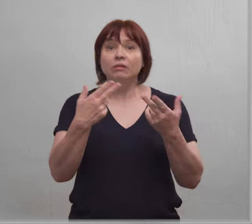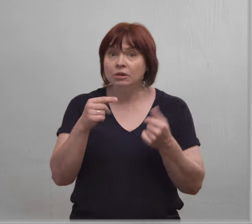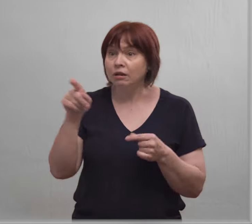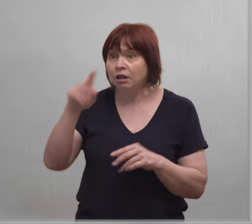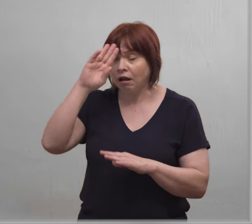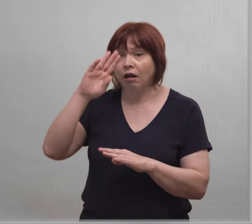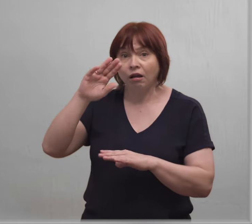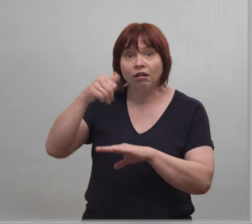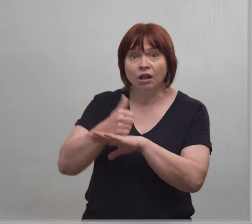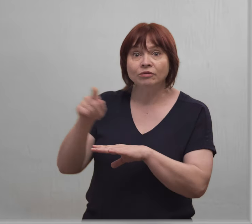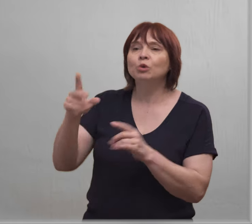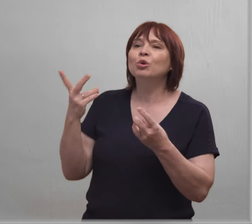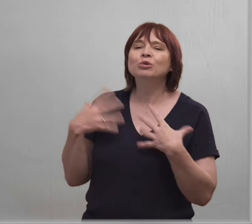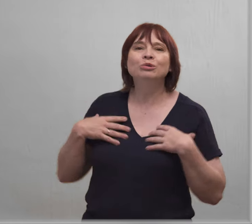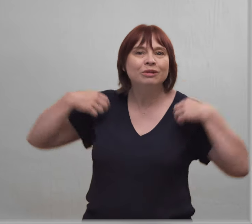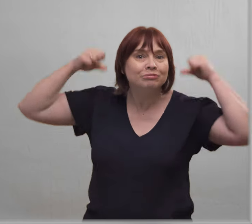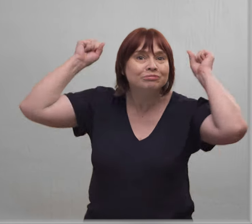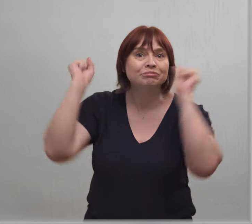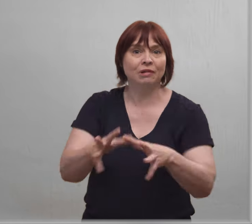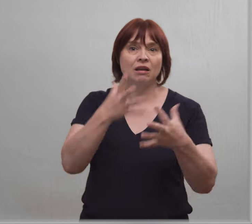собой и служи своей семье.